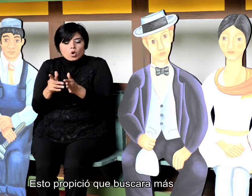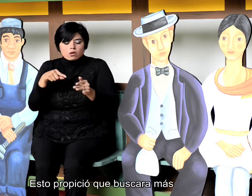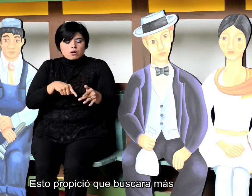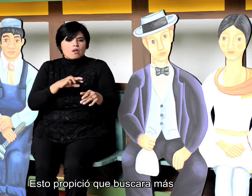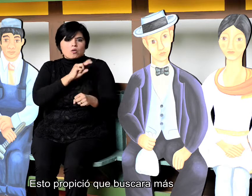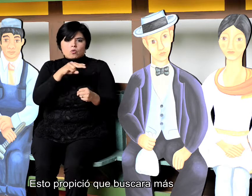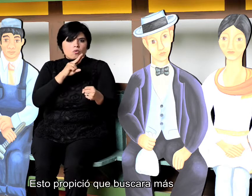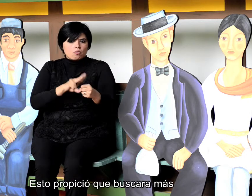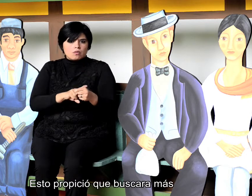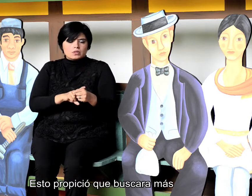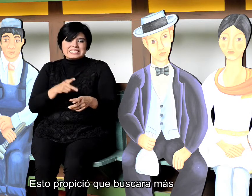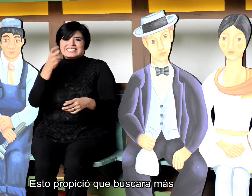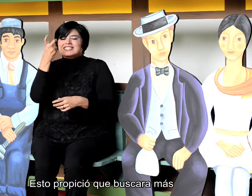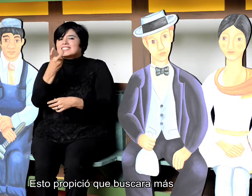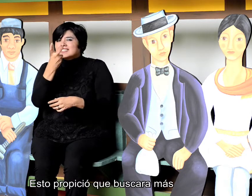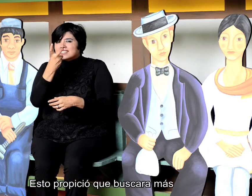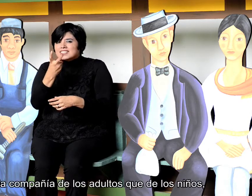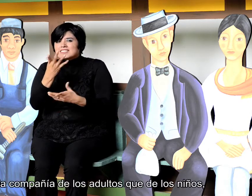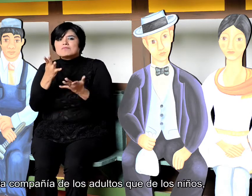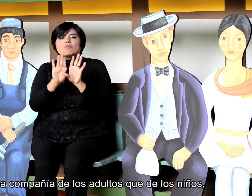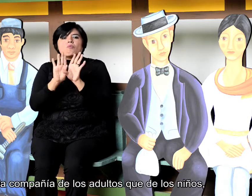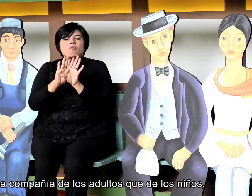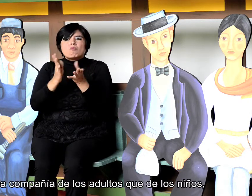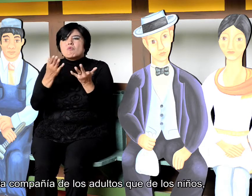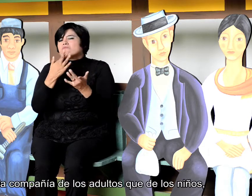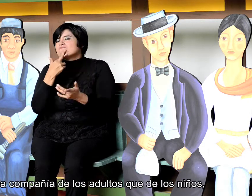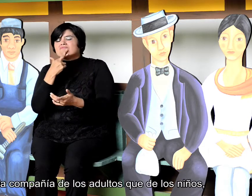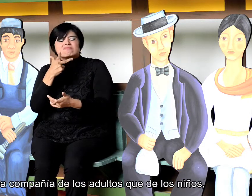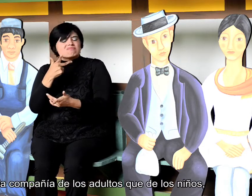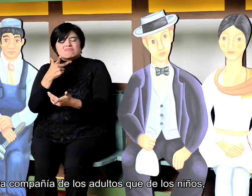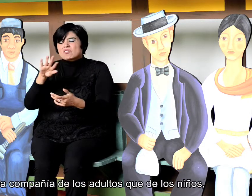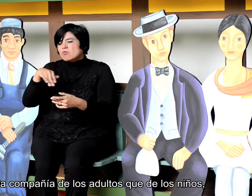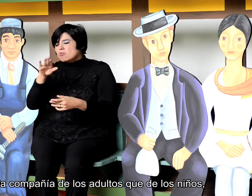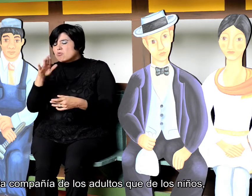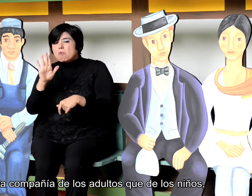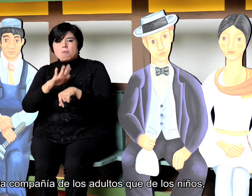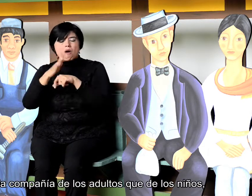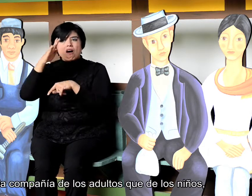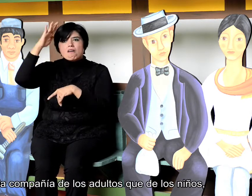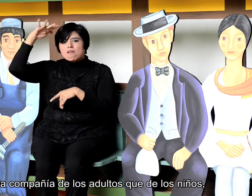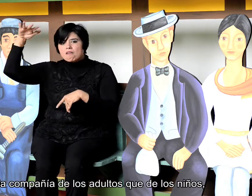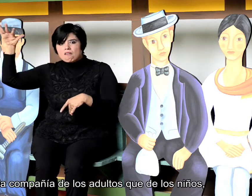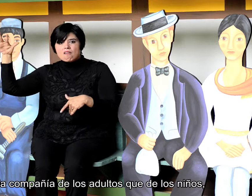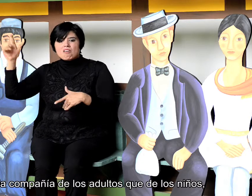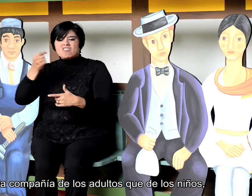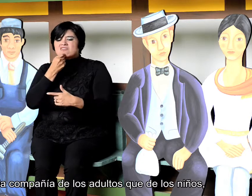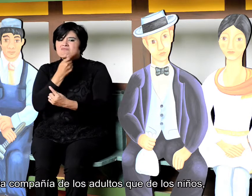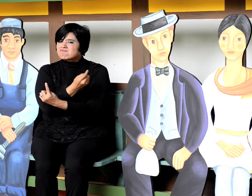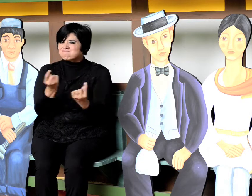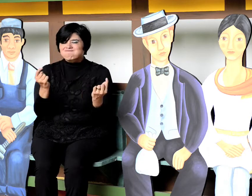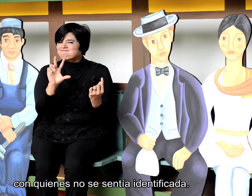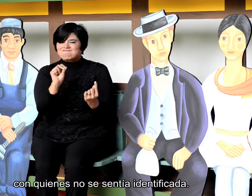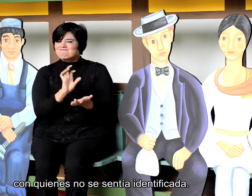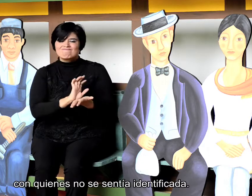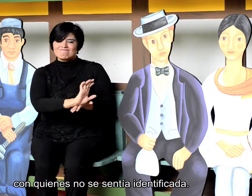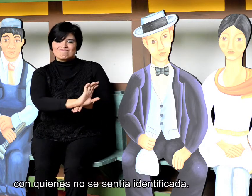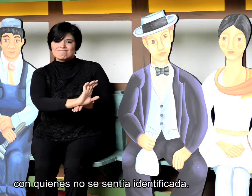Esto propició que buscara más la compañía de los adultos que de los niños, con quienes no se